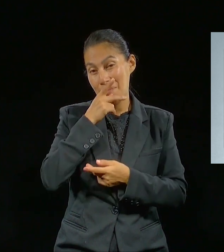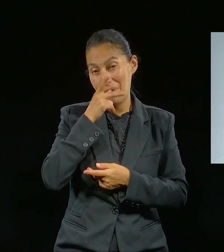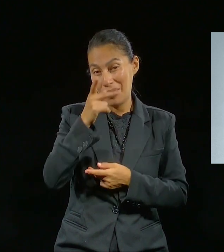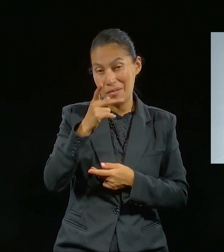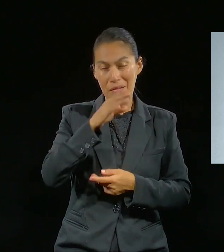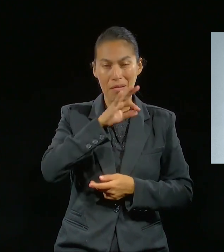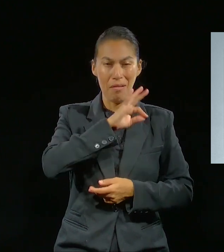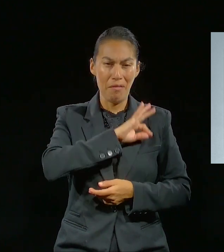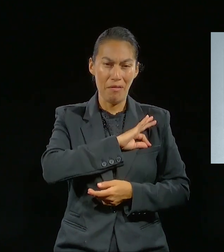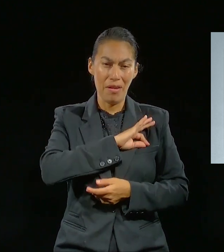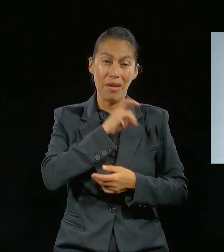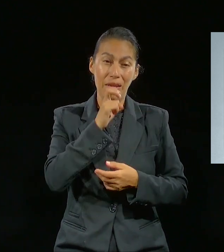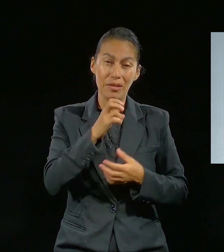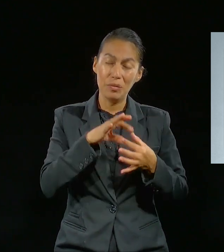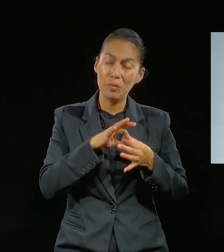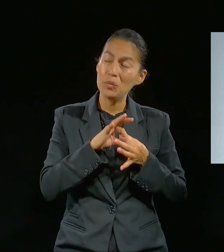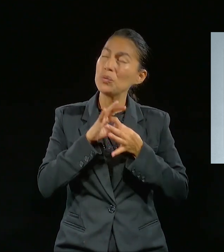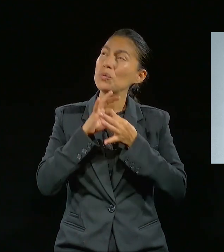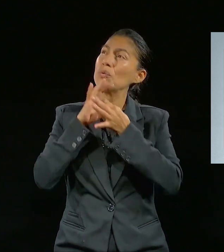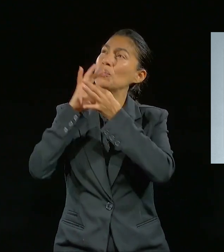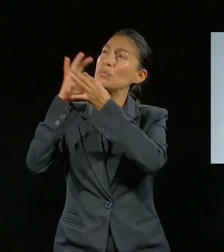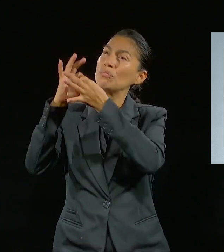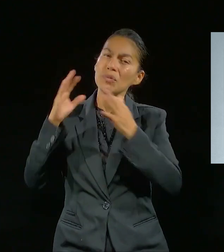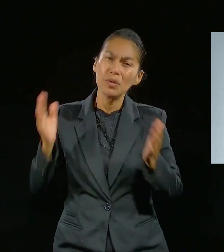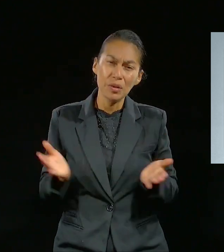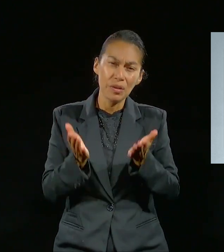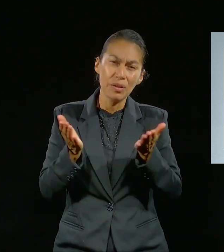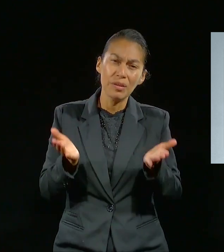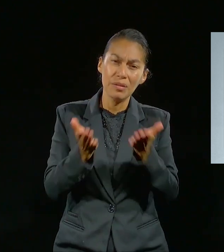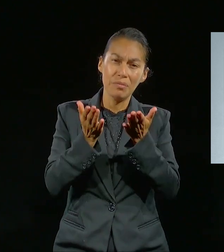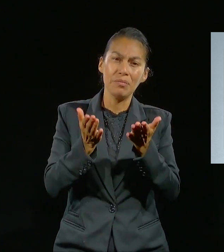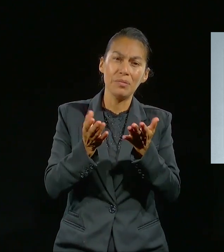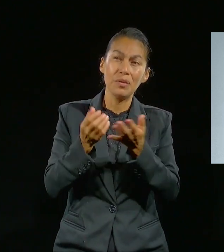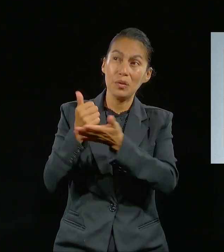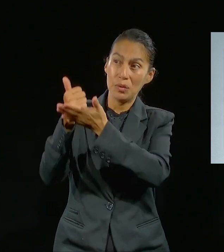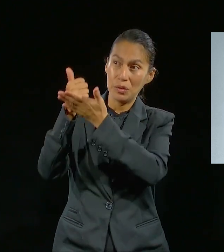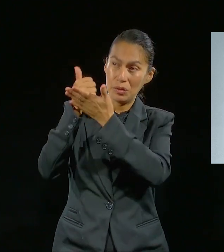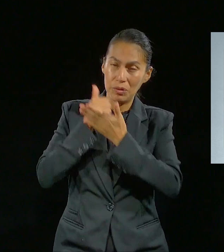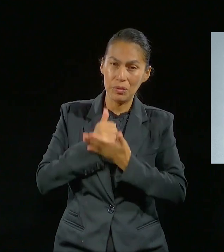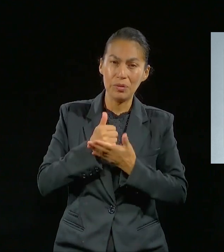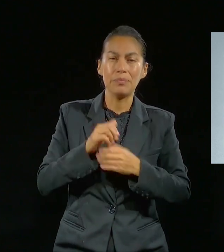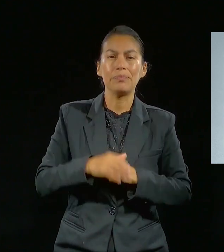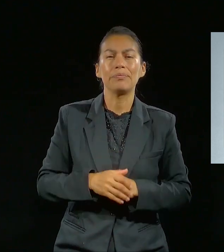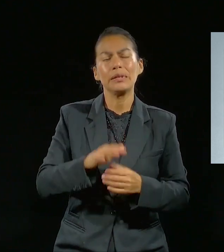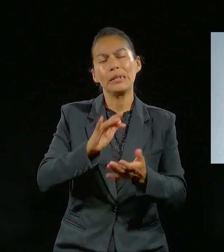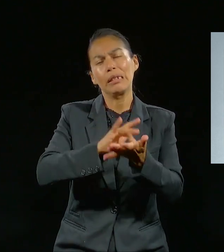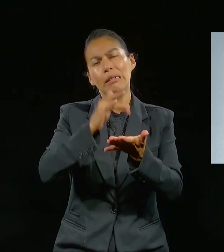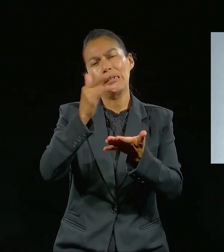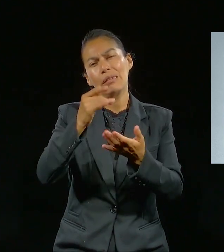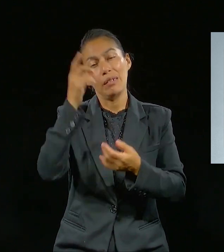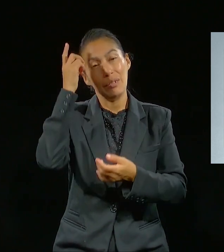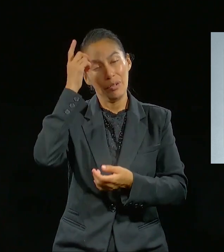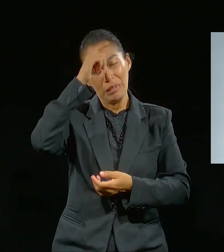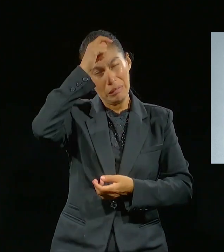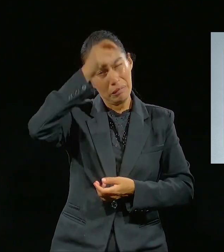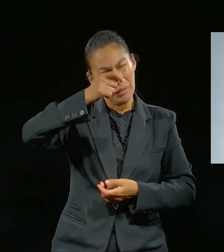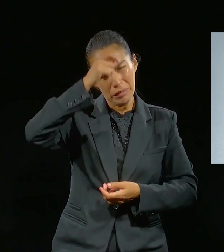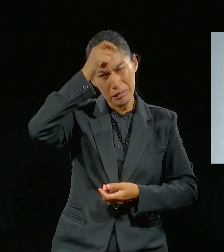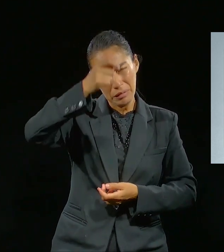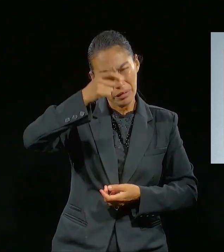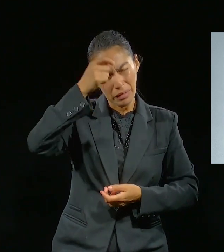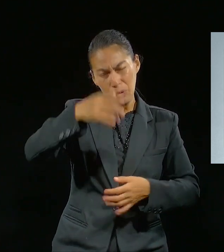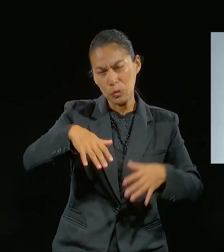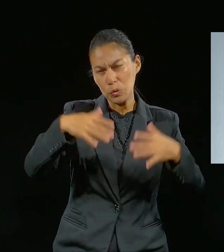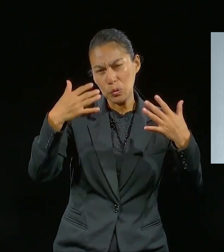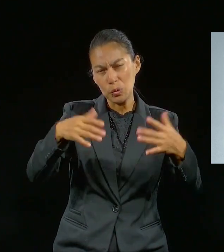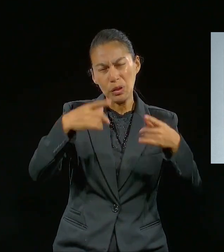darnos esas palabras de fe que nos eleva, nos anima, nos inspira. Gracias, que Dios te